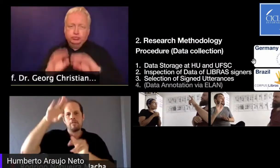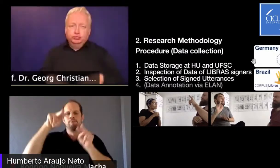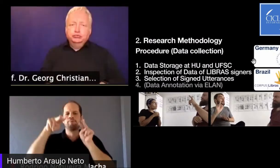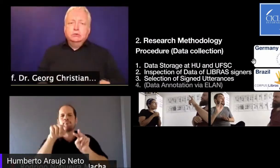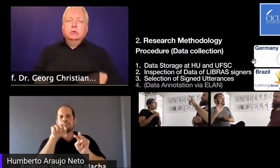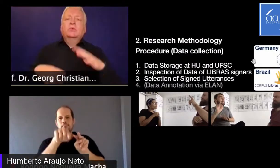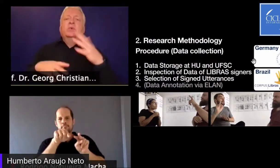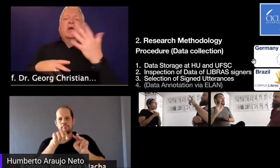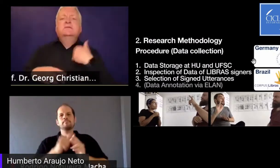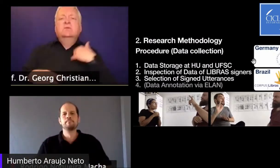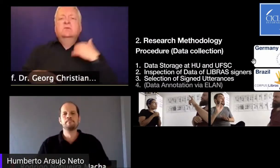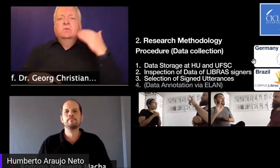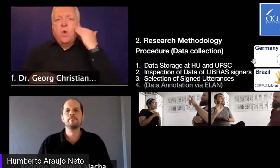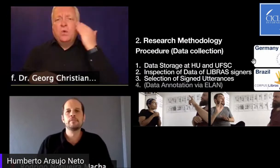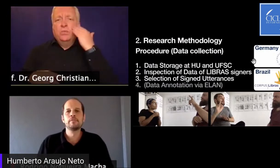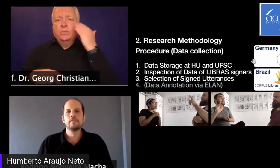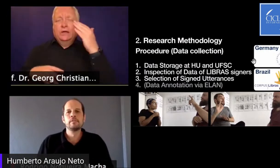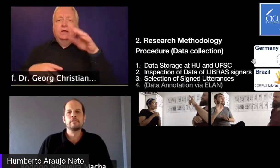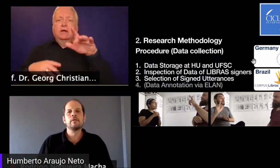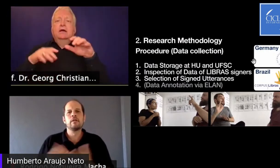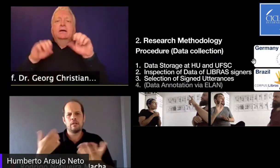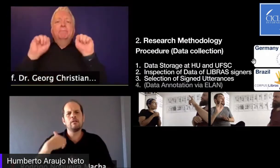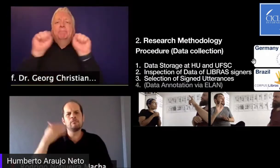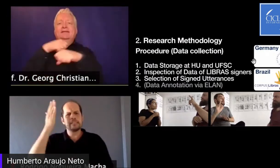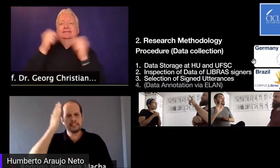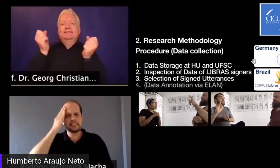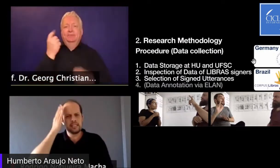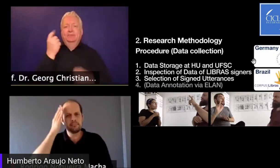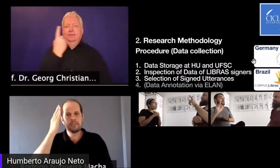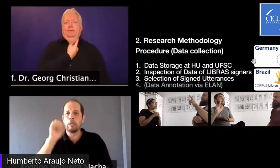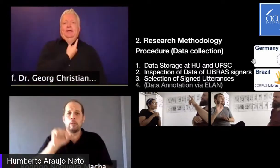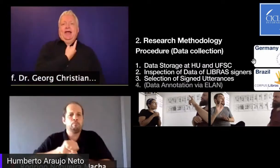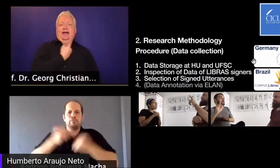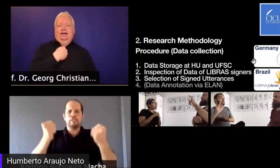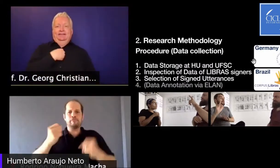esse estudo, trazendo esse olhar para Libras em especial.